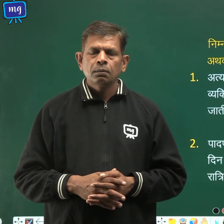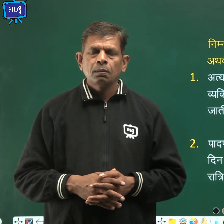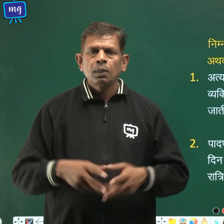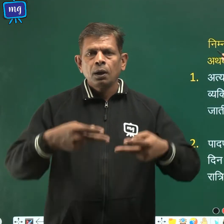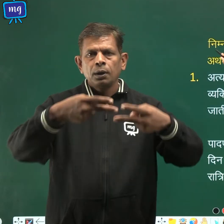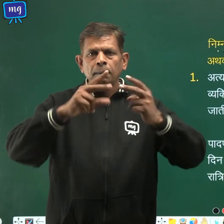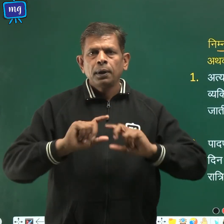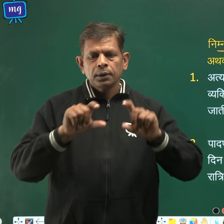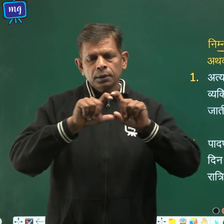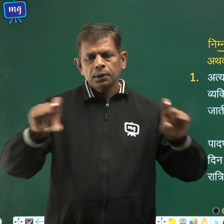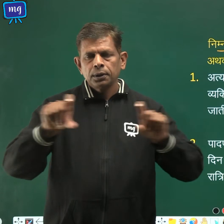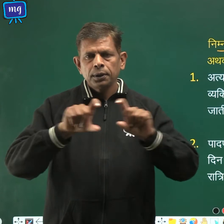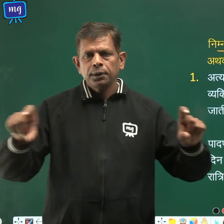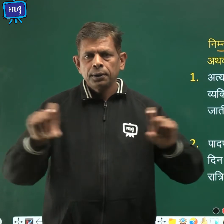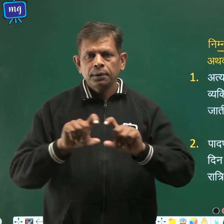निम्नलिखित कथन